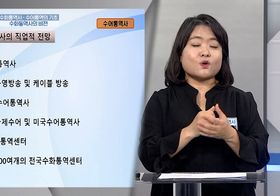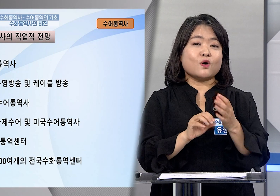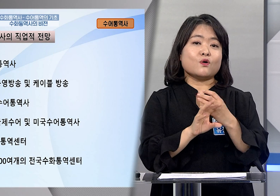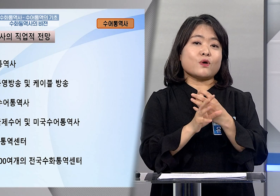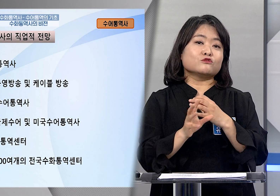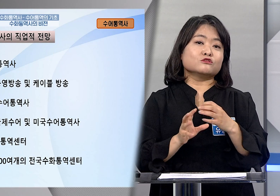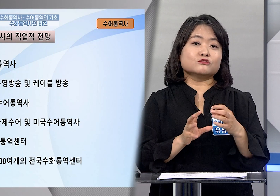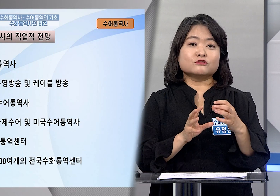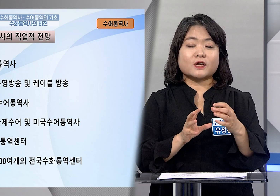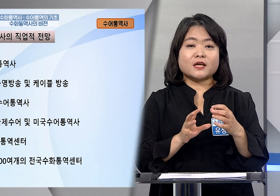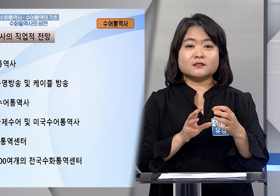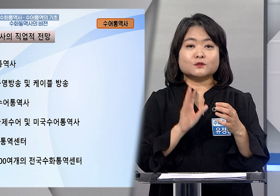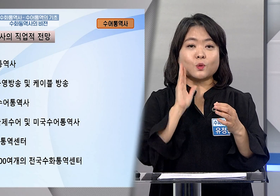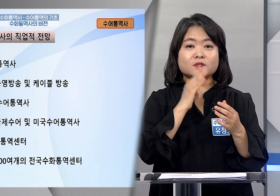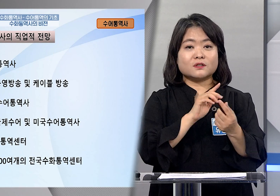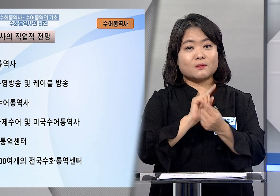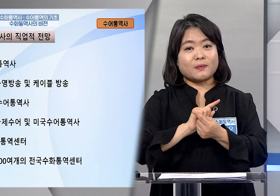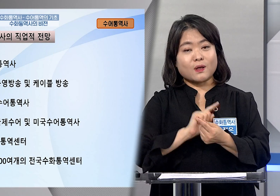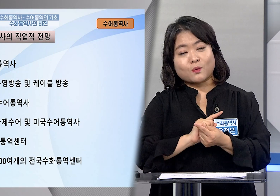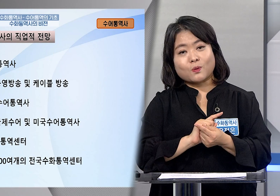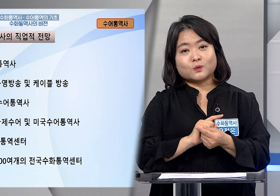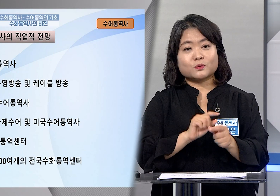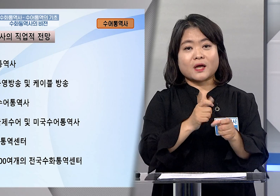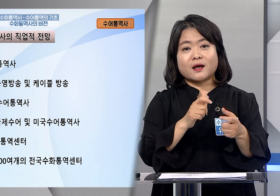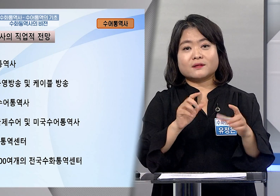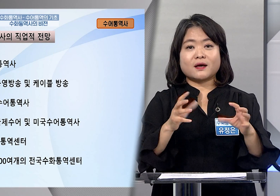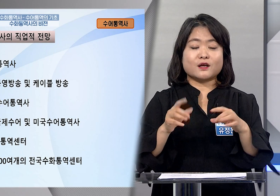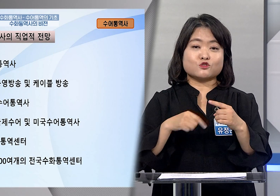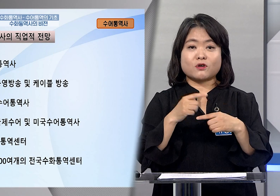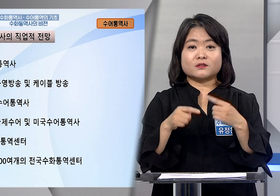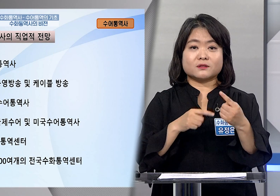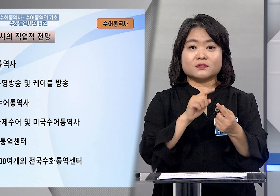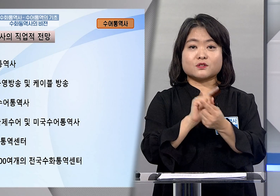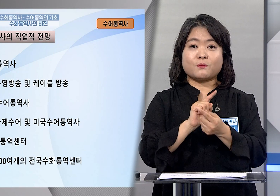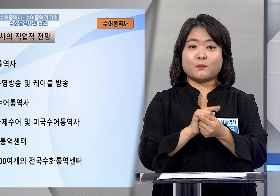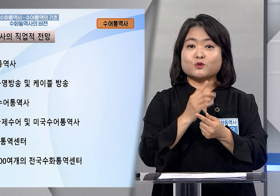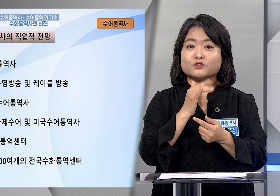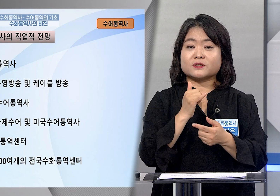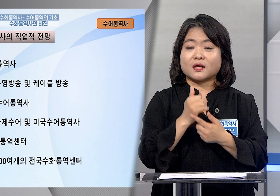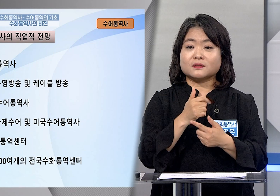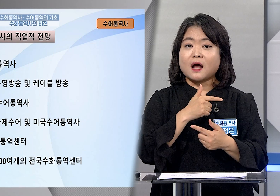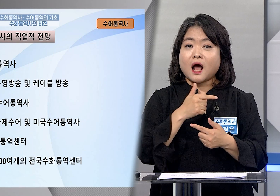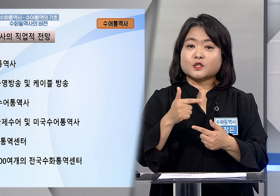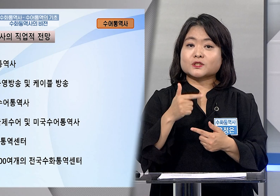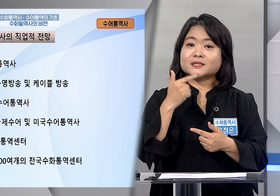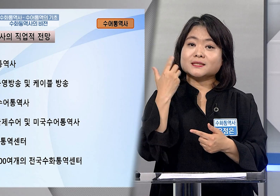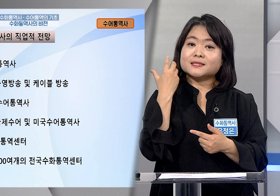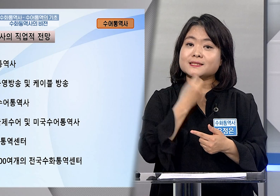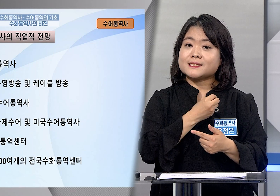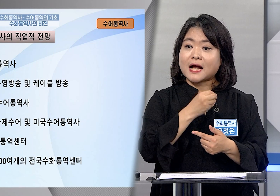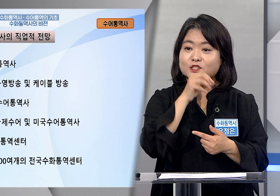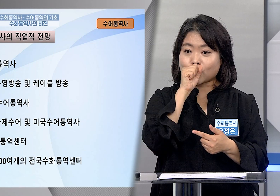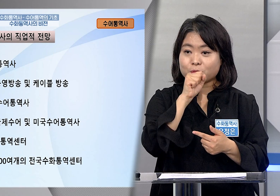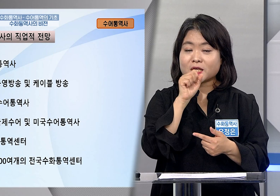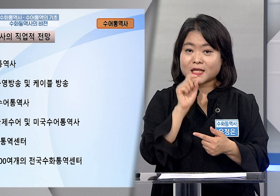있죠. 외국에 있는 농인들을 만나고 또 다양한 나라의 수화들을 접해볼 수 있다는 아주 큰 장점이